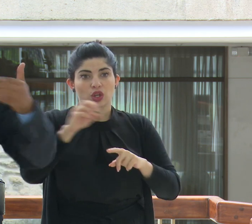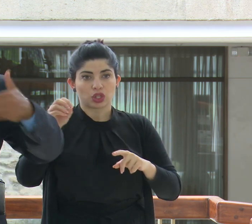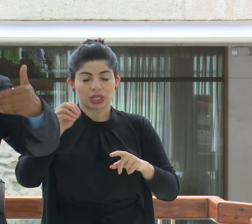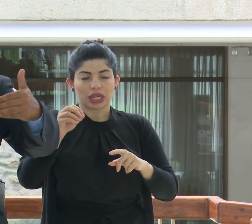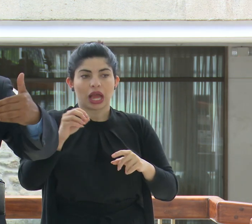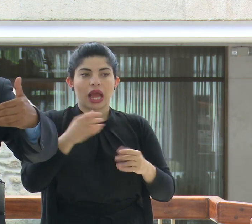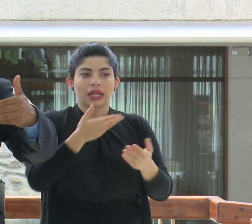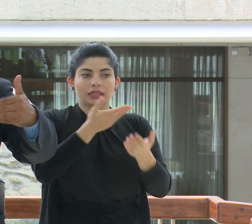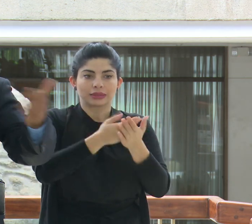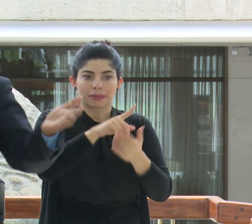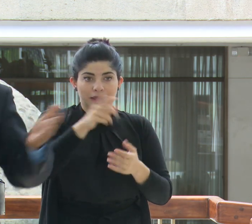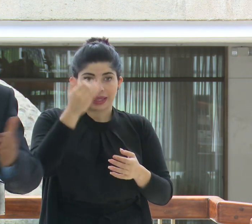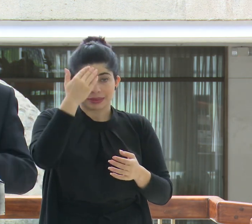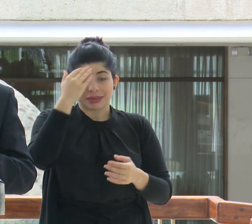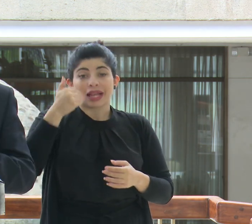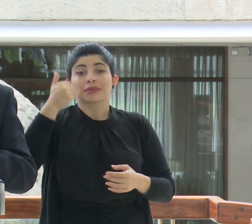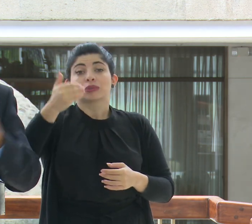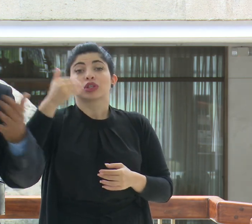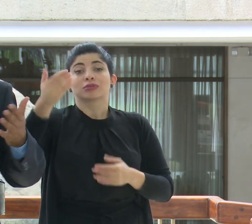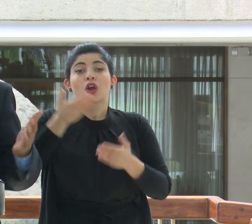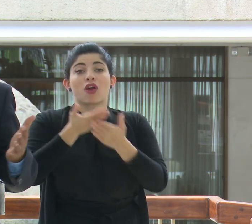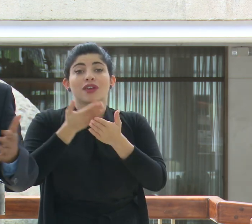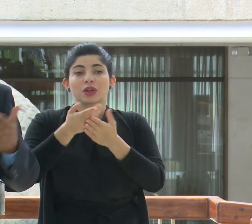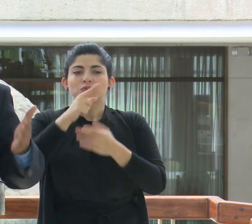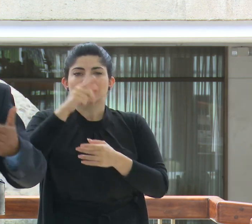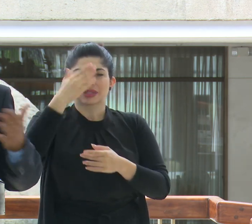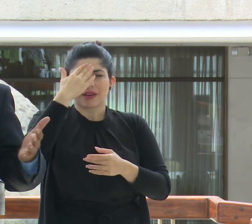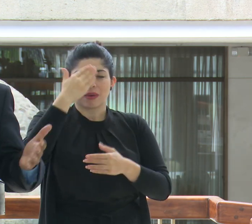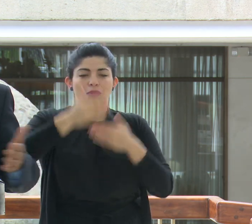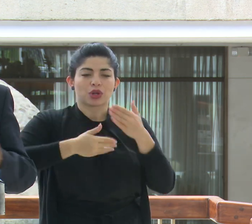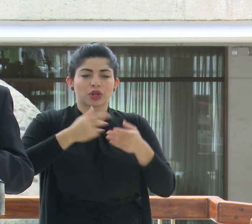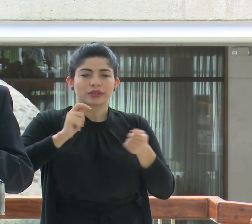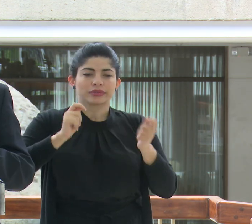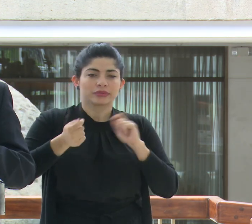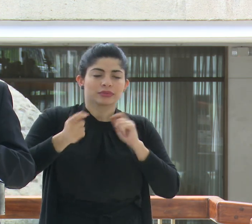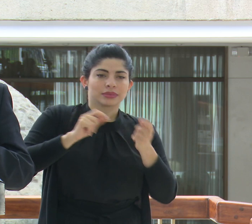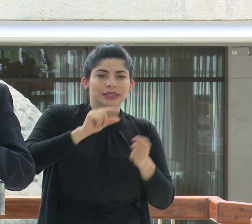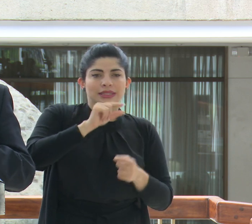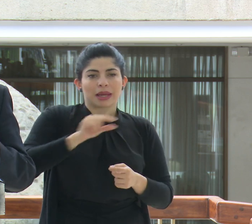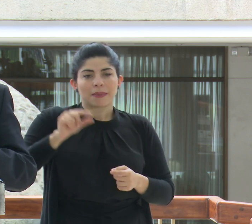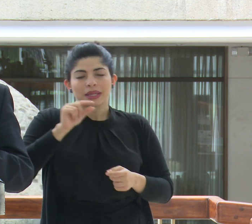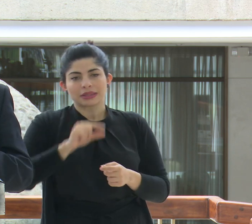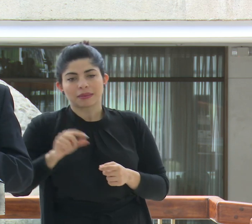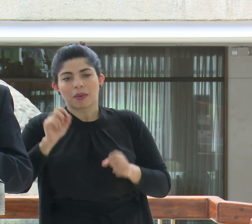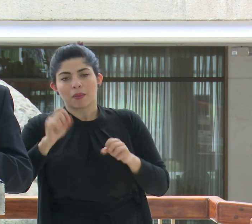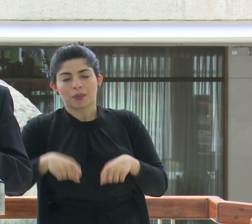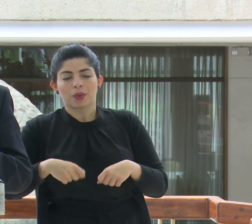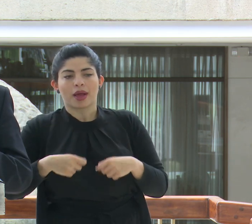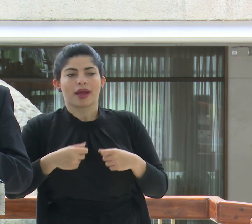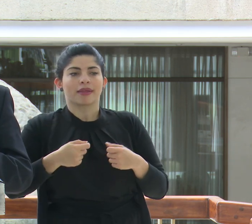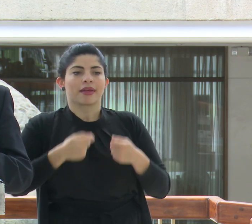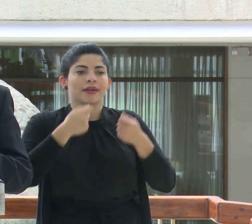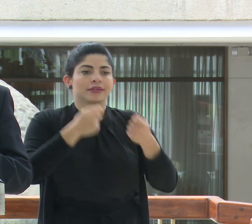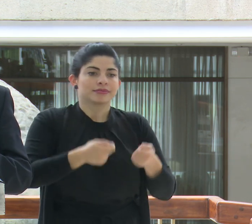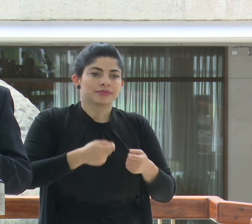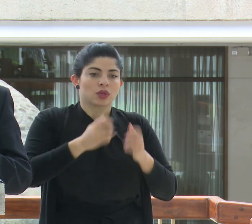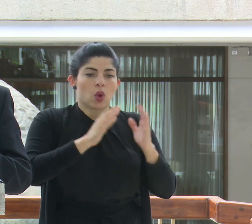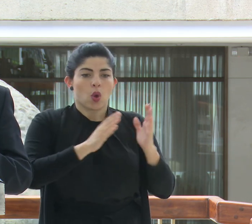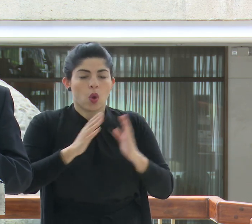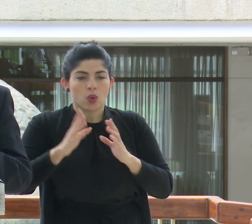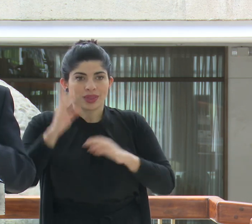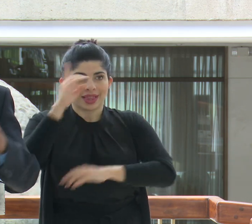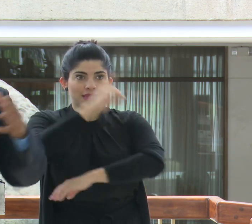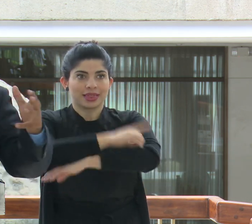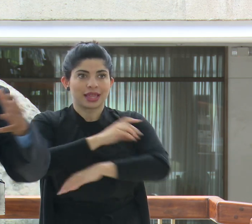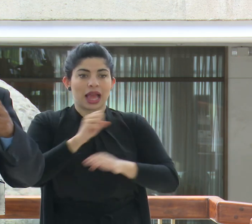y que en las siguientes convocatorias, porque como sabemos ese es un proceso dinámico que todas las semanas podemos estar revisando el orden del día de